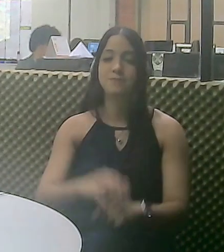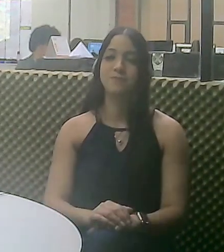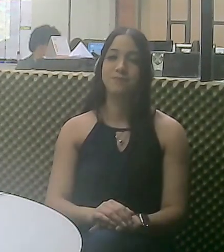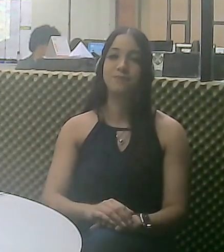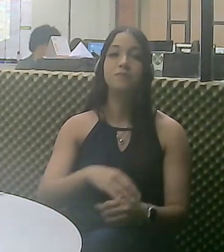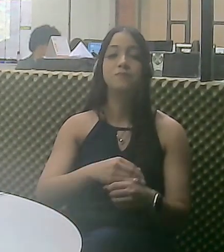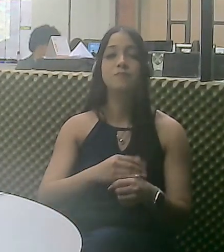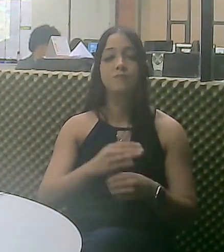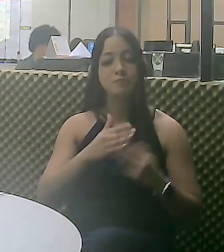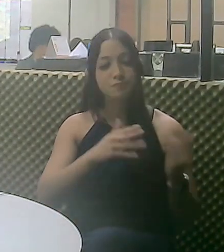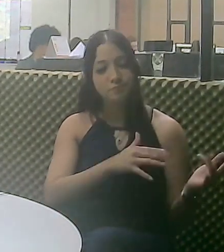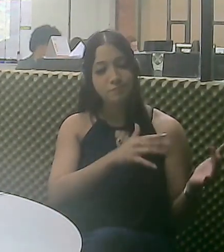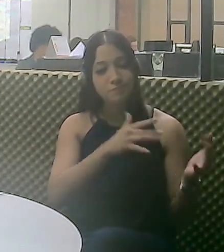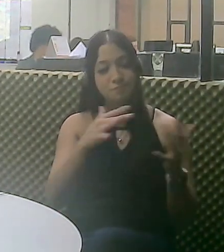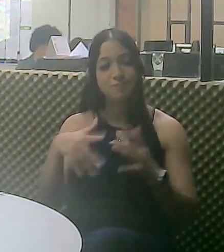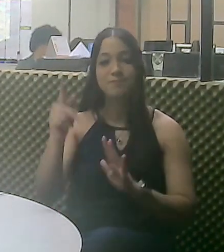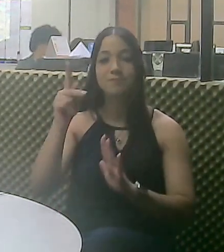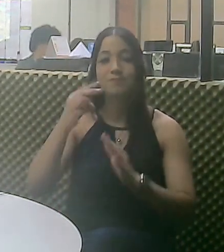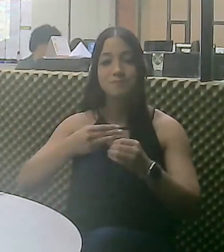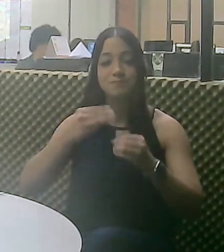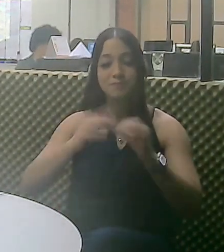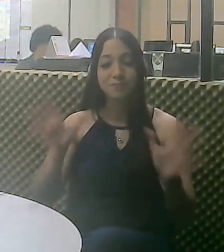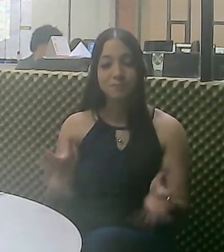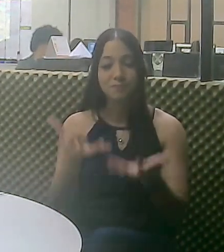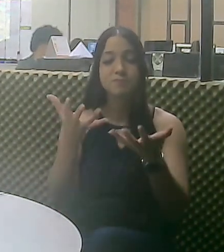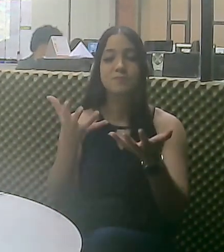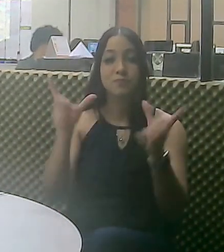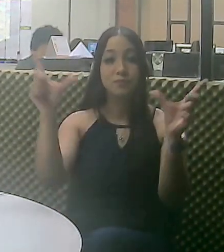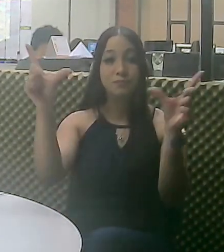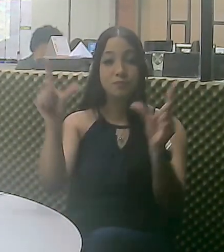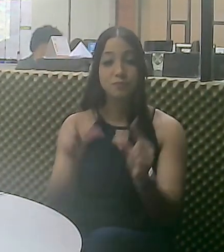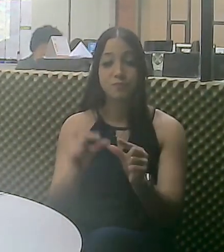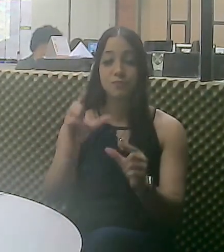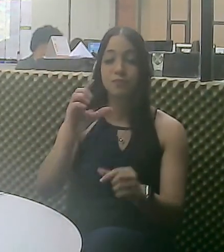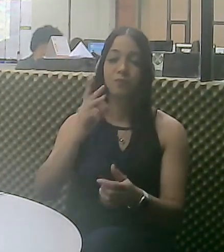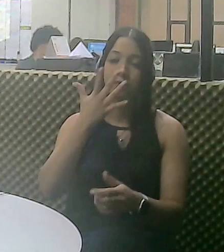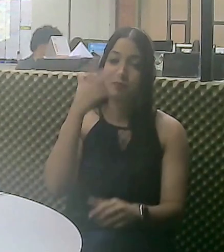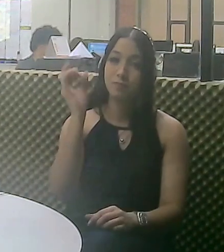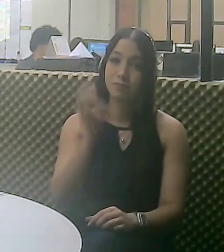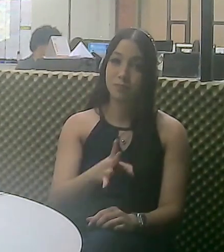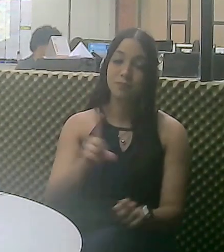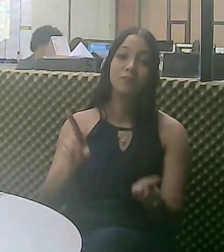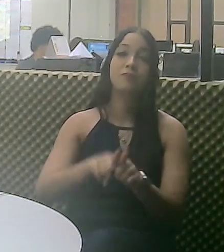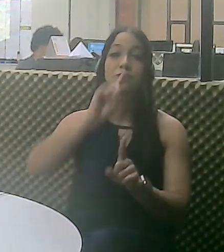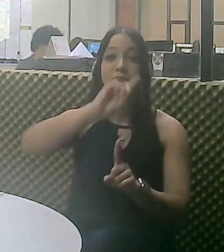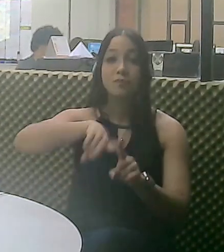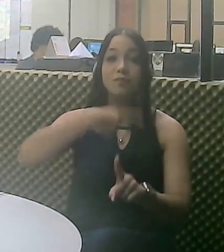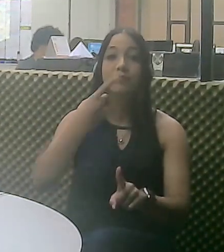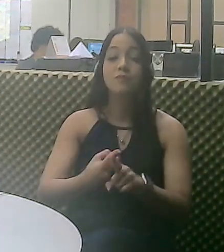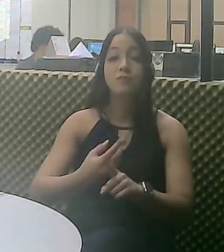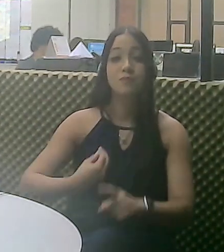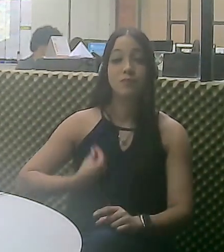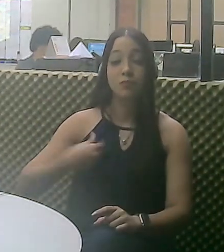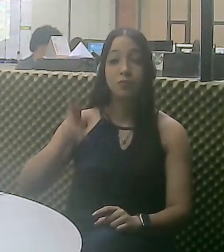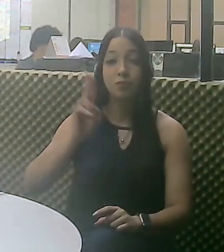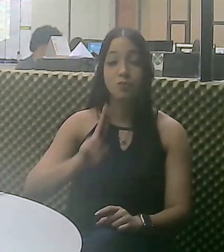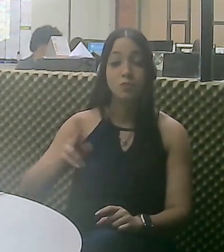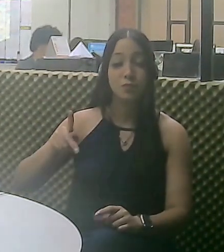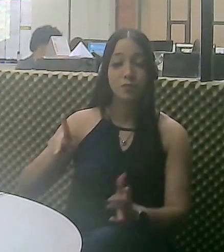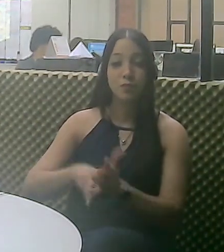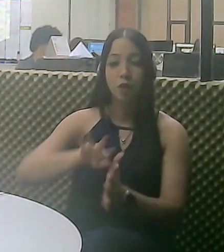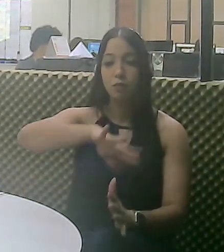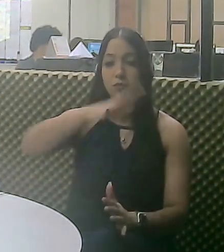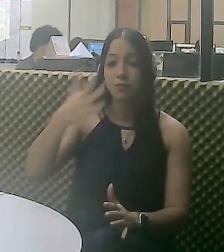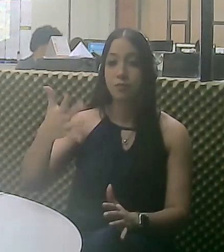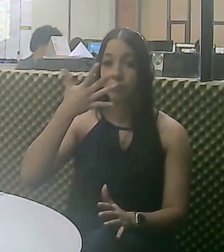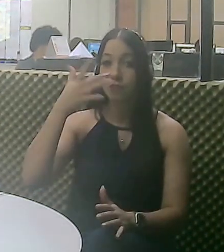esses processos o município promoveria além da redução da emissão de resíduos o aumento da vida útil do aterro sanitário e